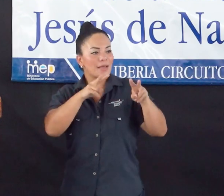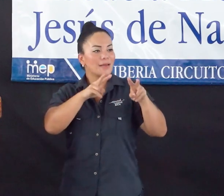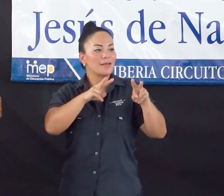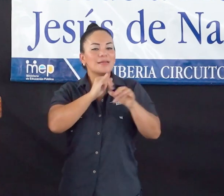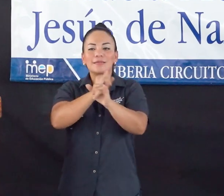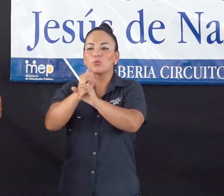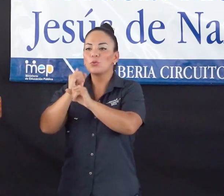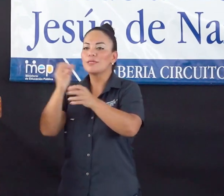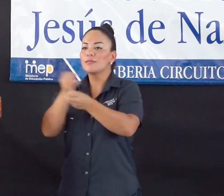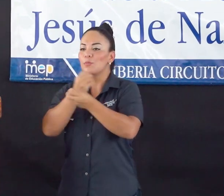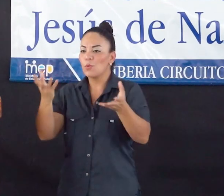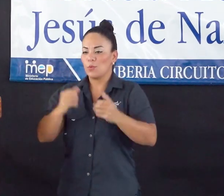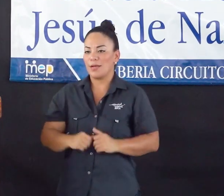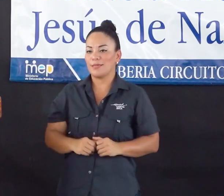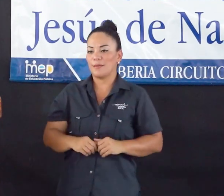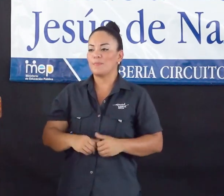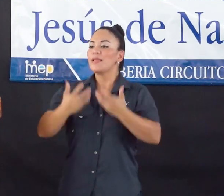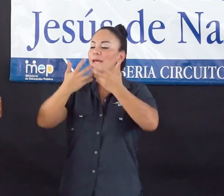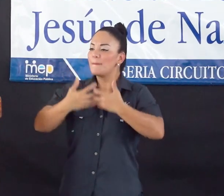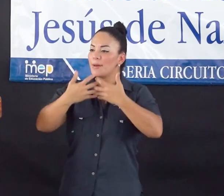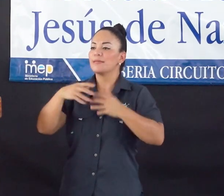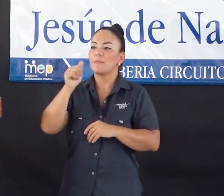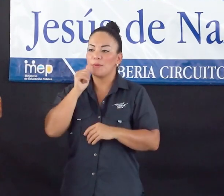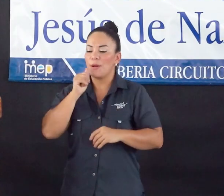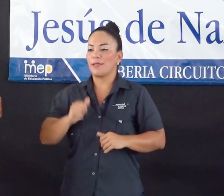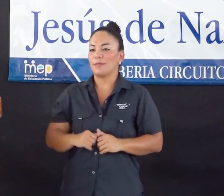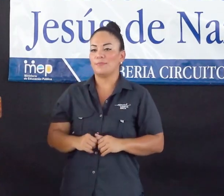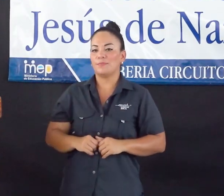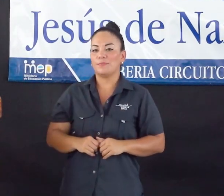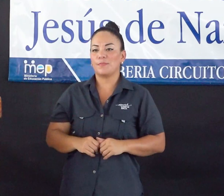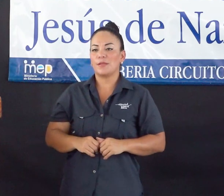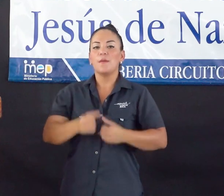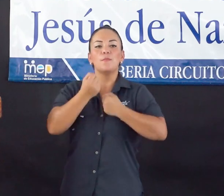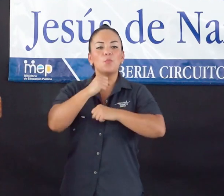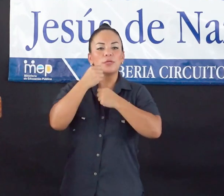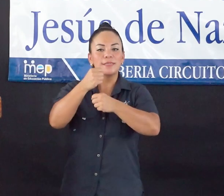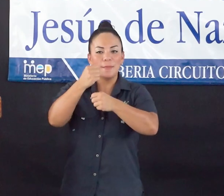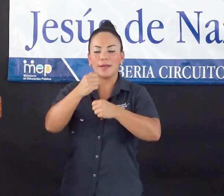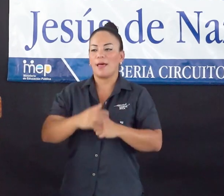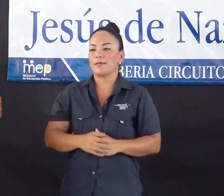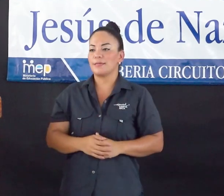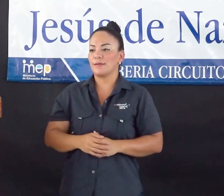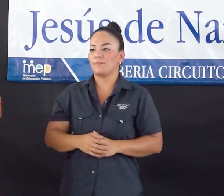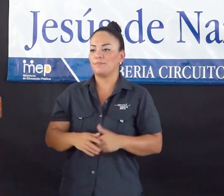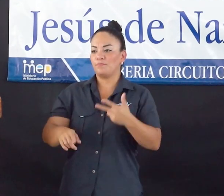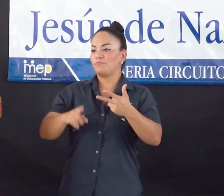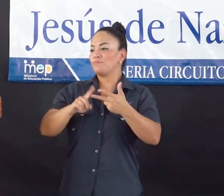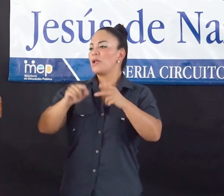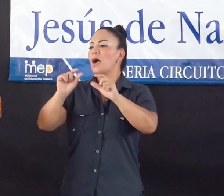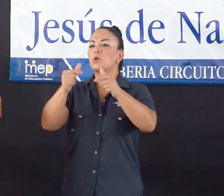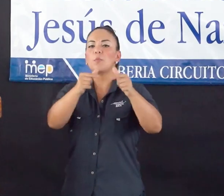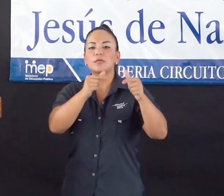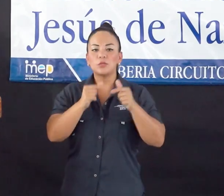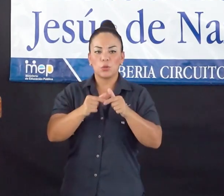instituciones públicas, a la empresa privada, a las municipalidades, a las